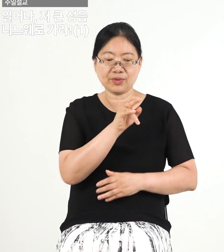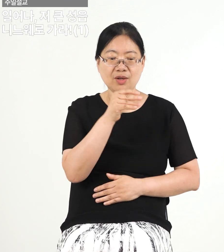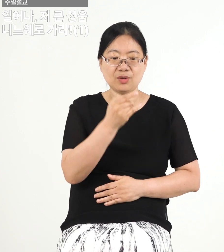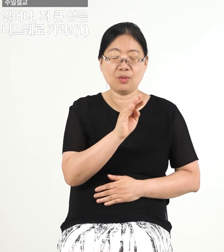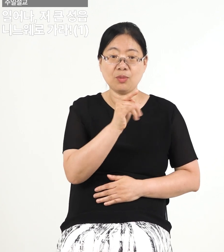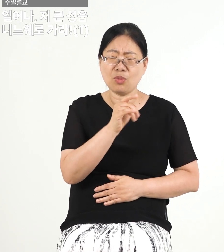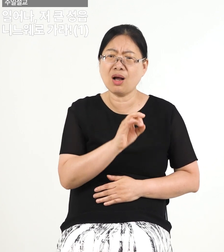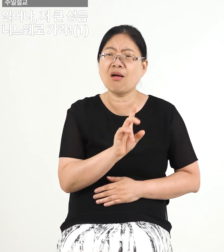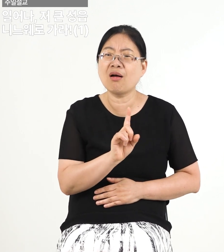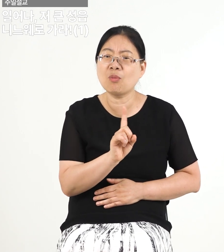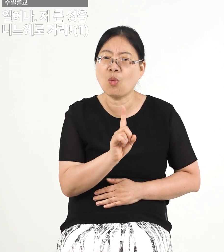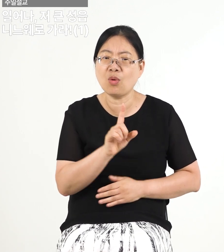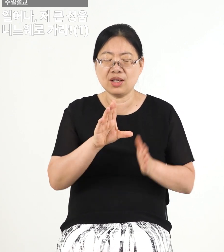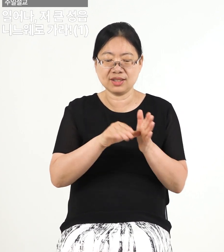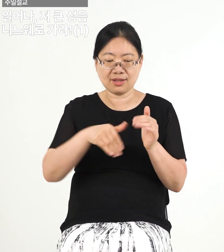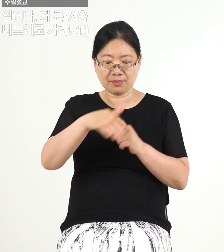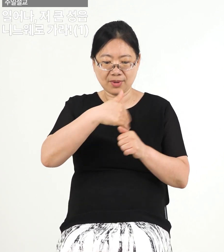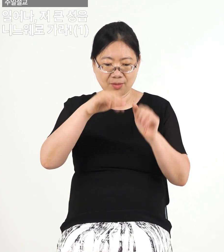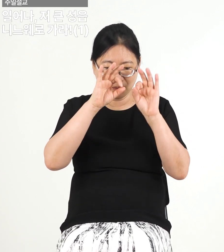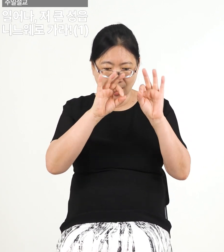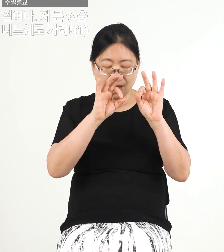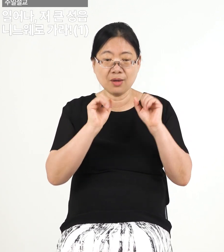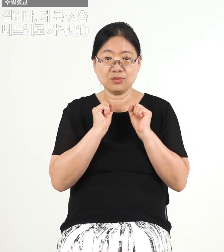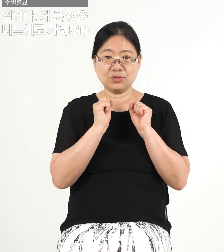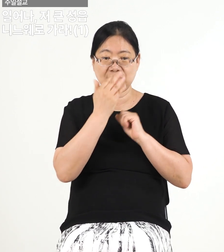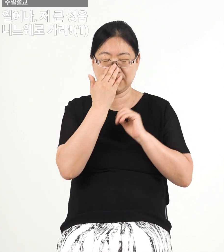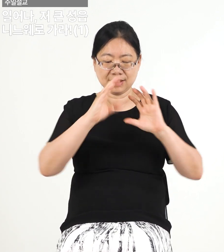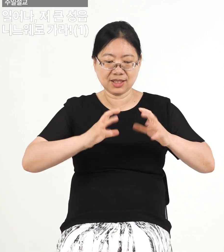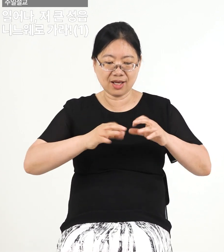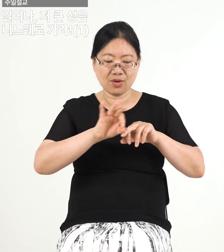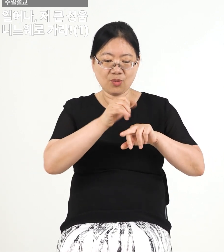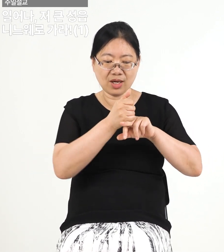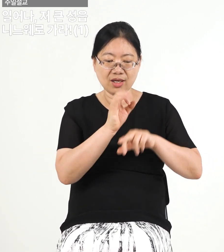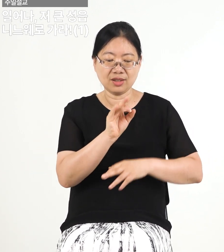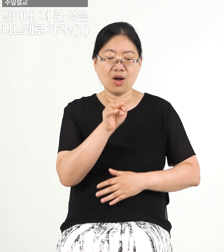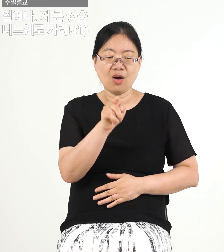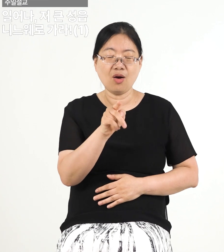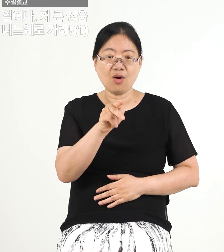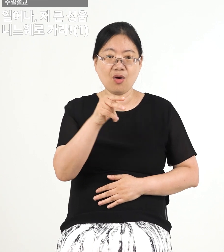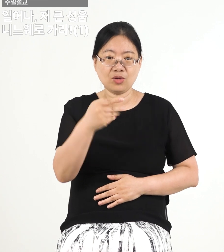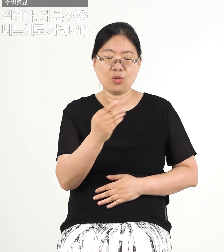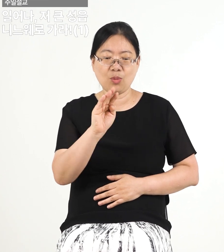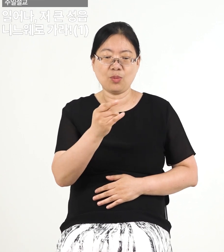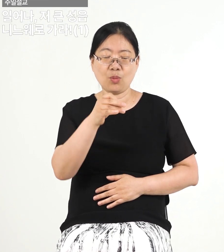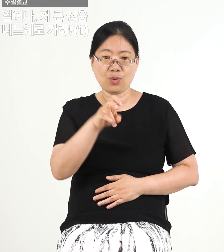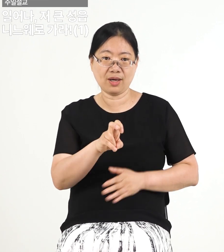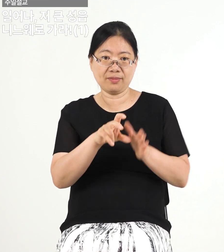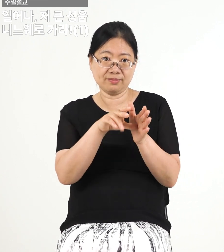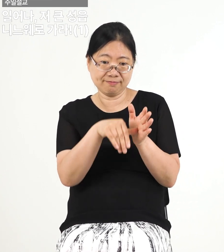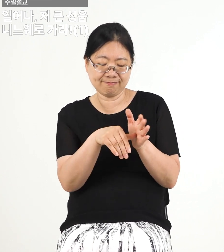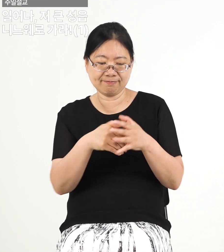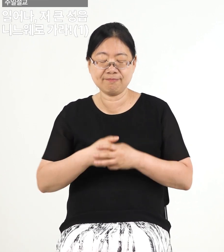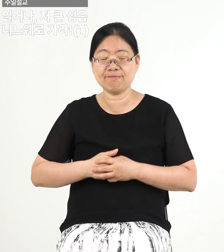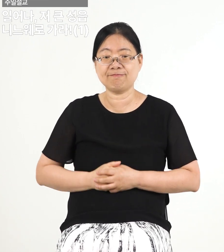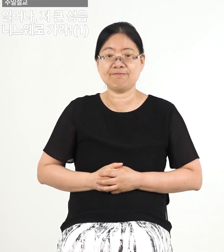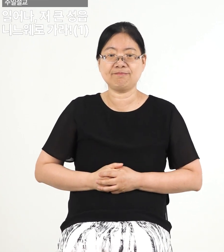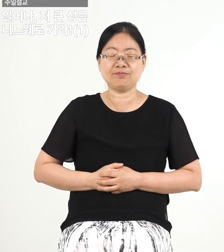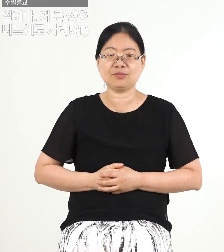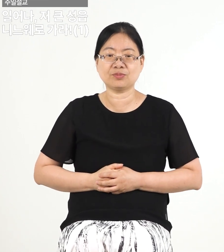여로보암이 시대적 배경을 보니까 북이스라엘 왕 여로보암 시대예요. 그러면